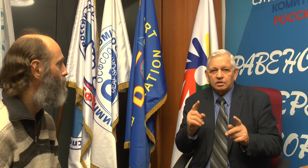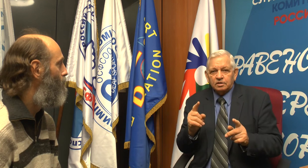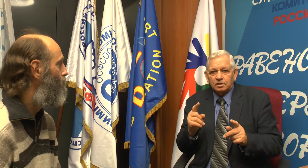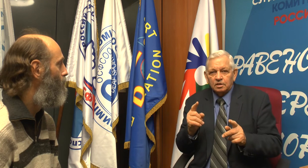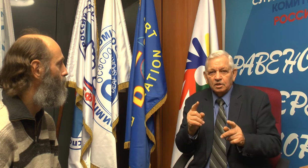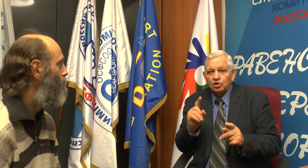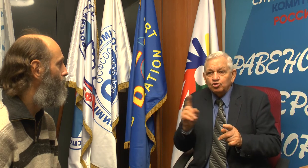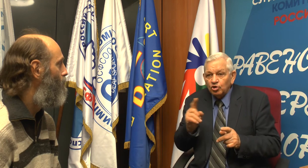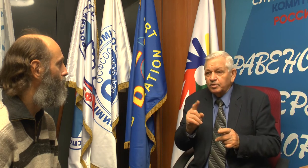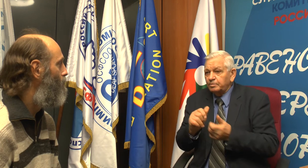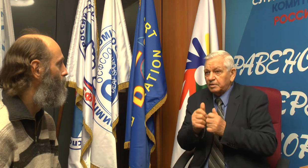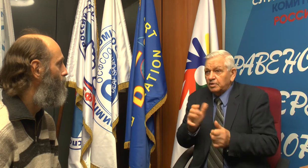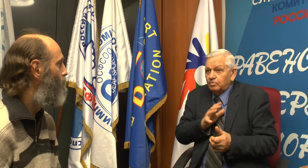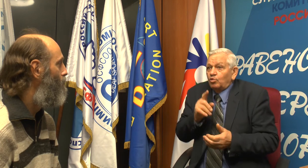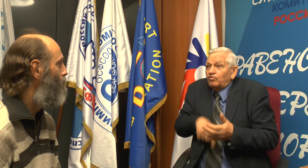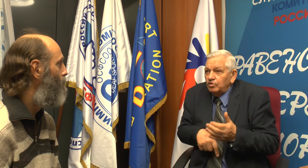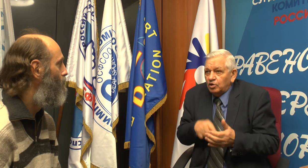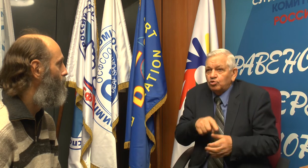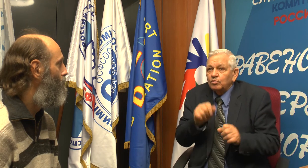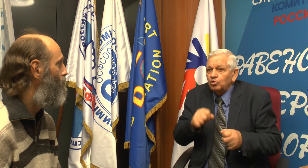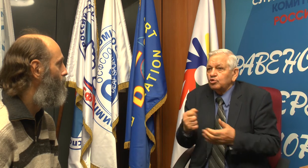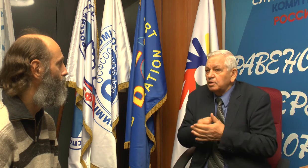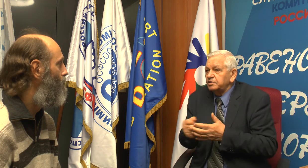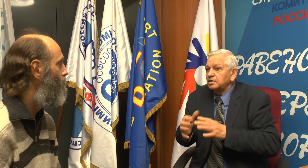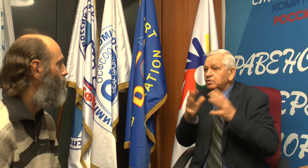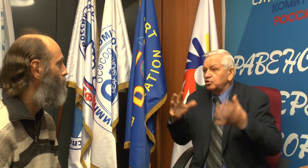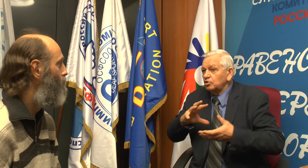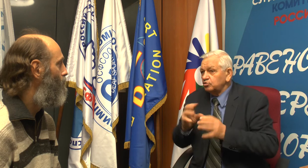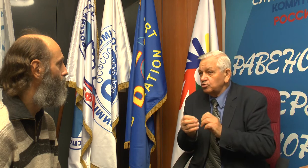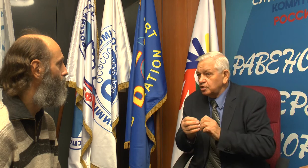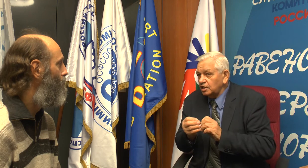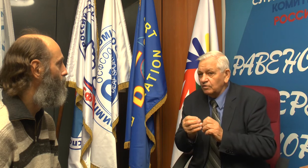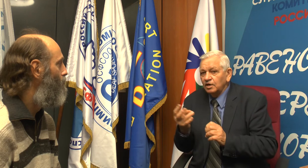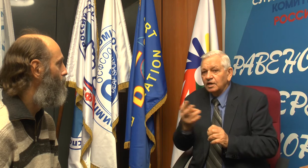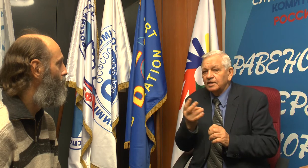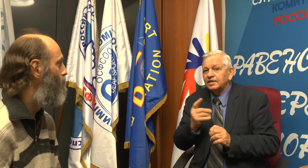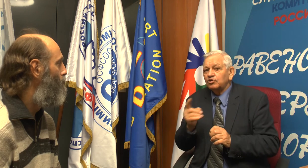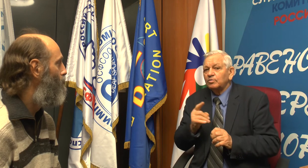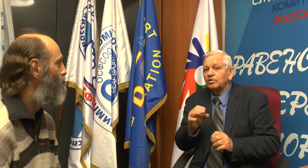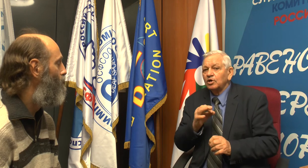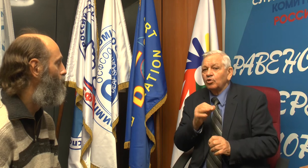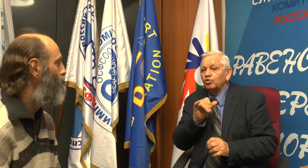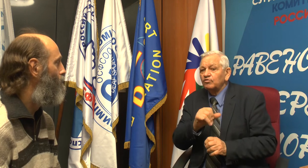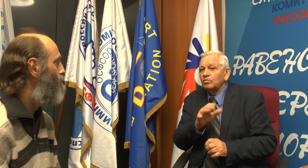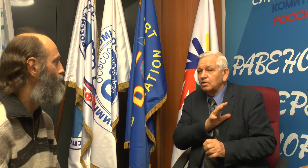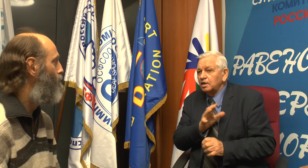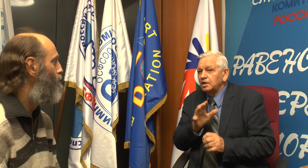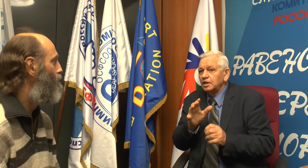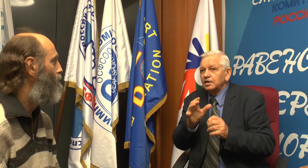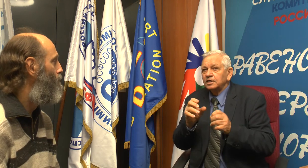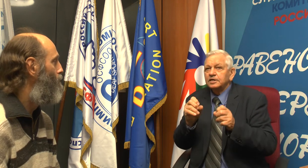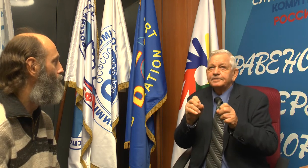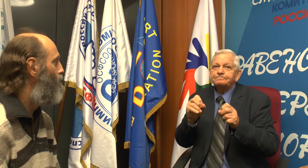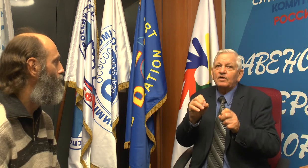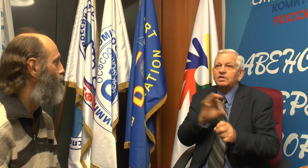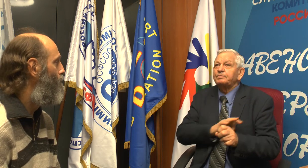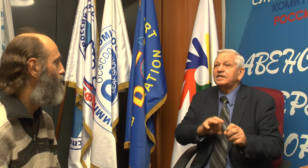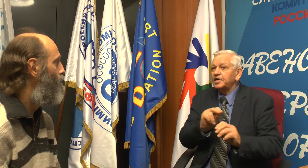уверенности. И чтобы спортсмен был уверен, что он может добиться больших результатов, надо, чтобы у него были